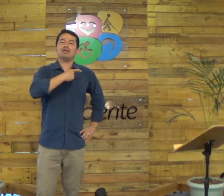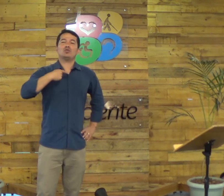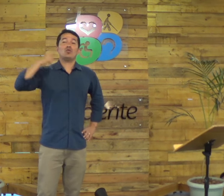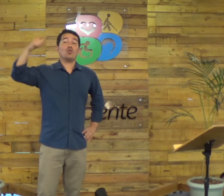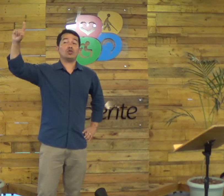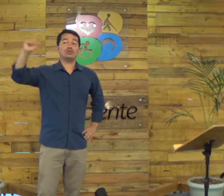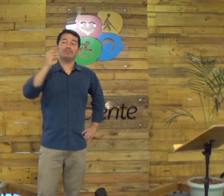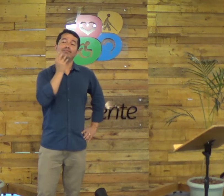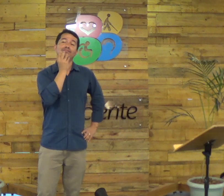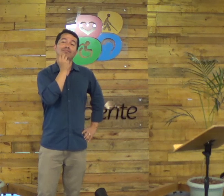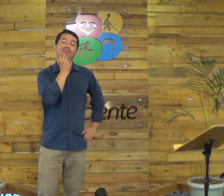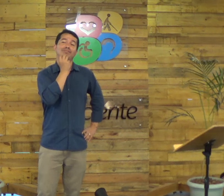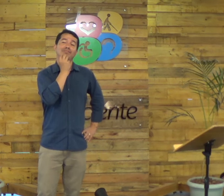vou chamar um outro pastor,